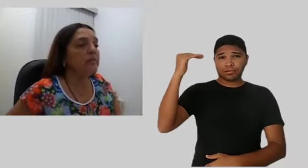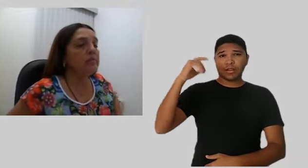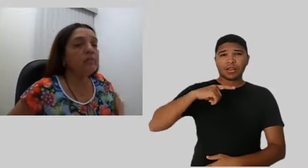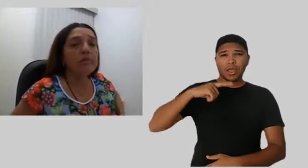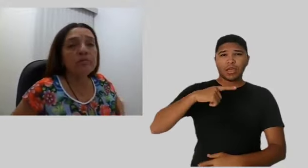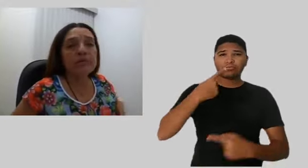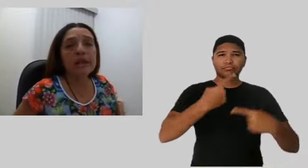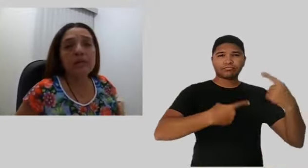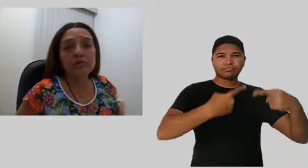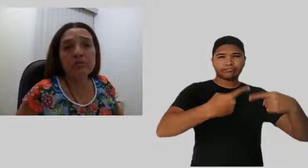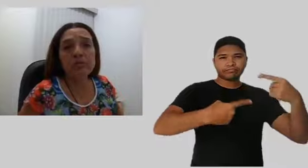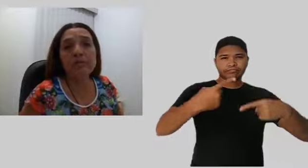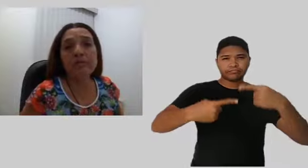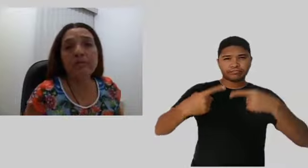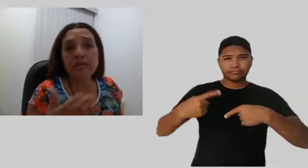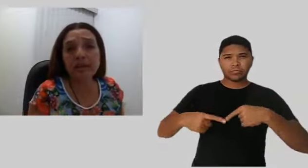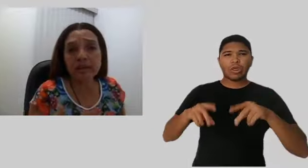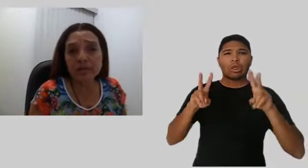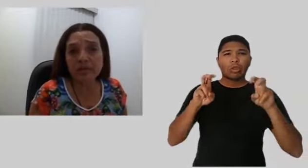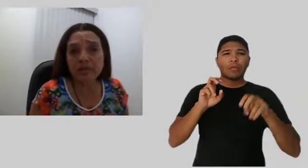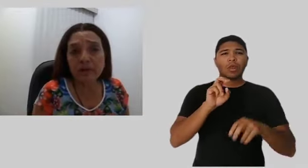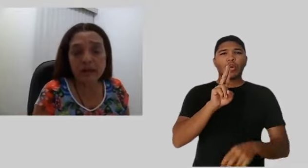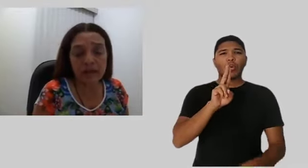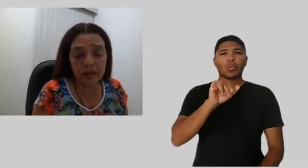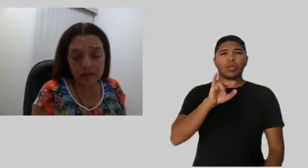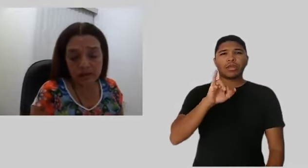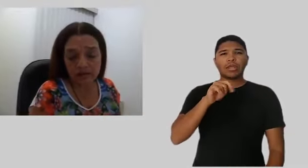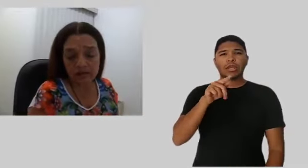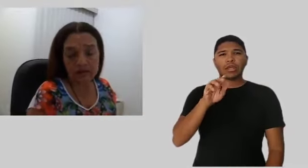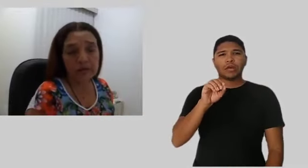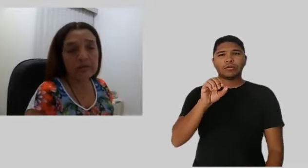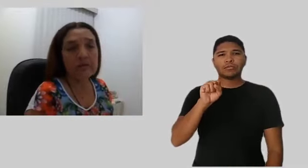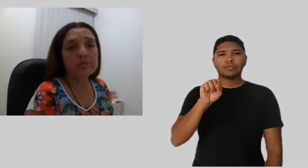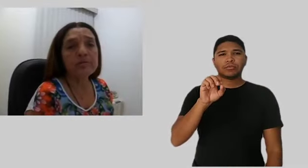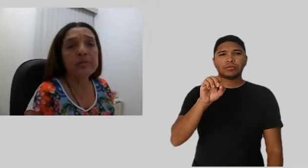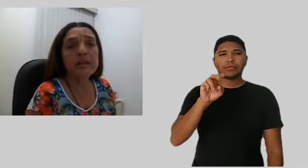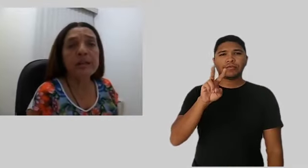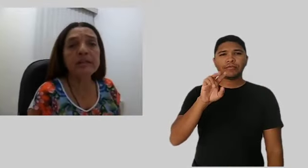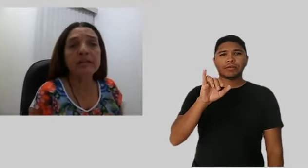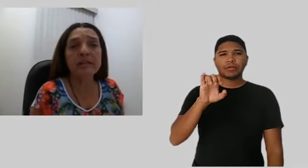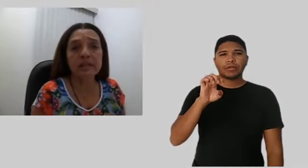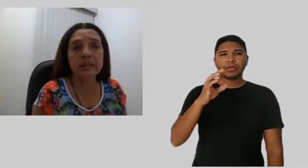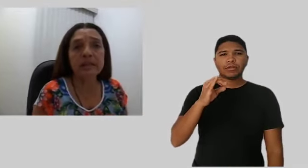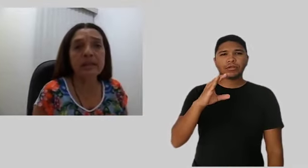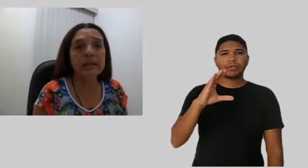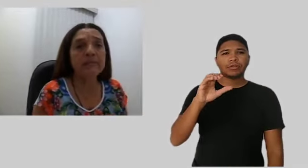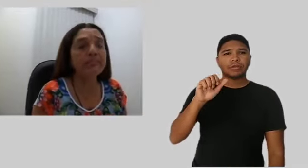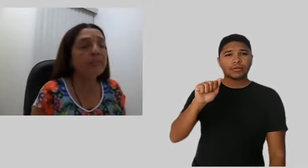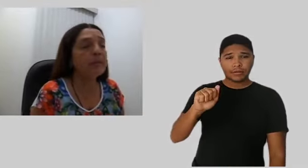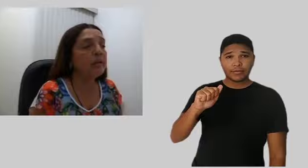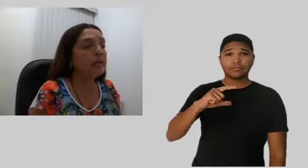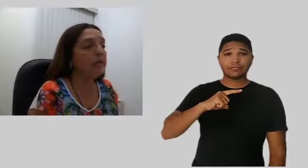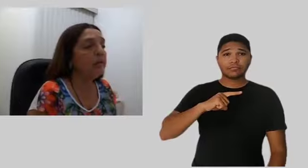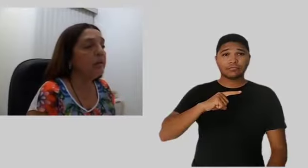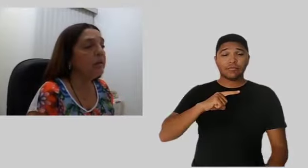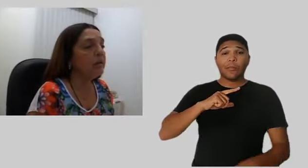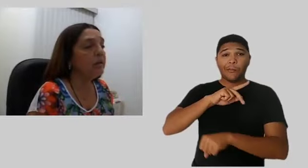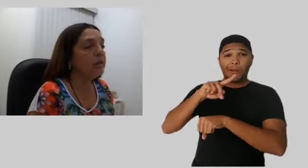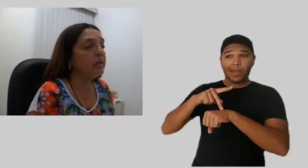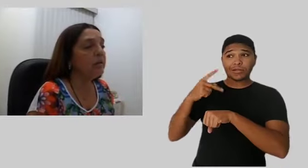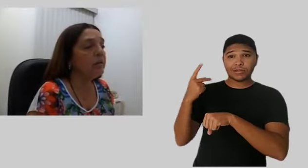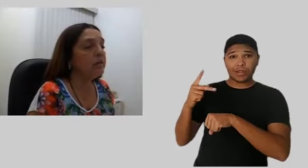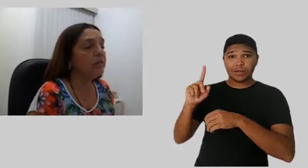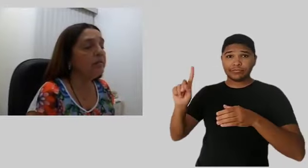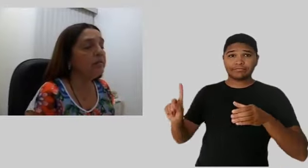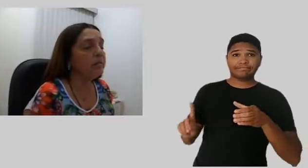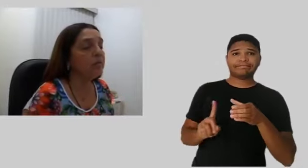E quando já adulto ele vai viver a questão da União Soviética, né, da guerra,